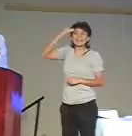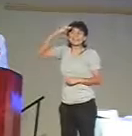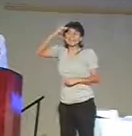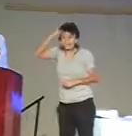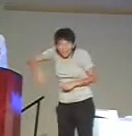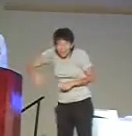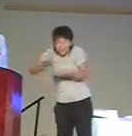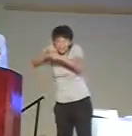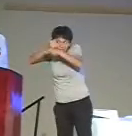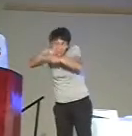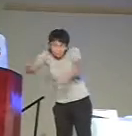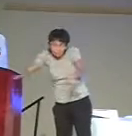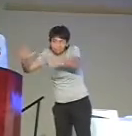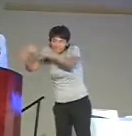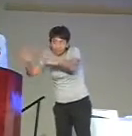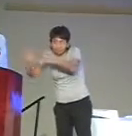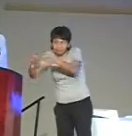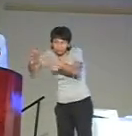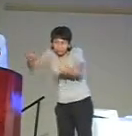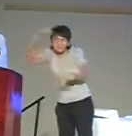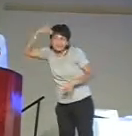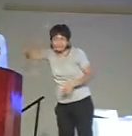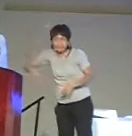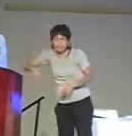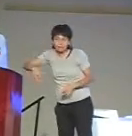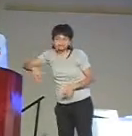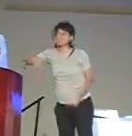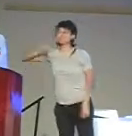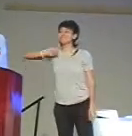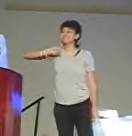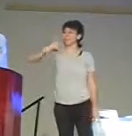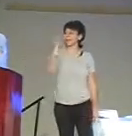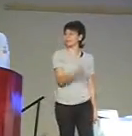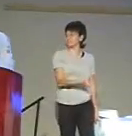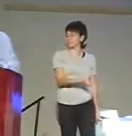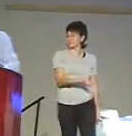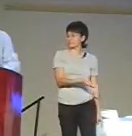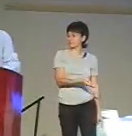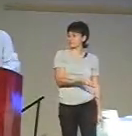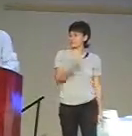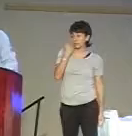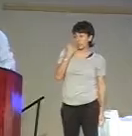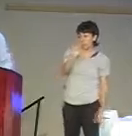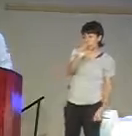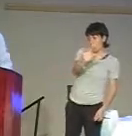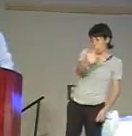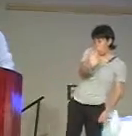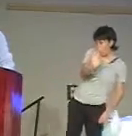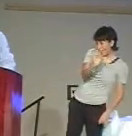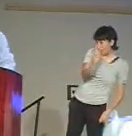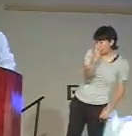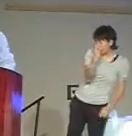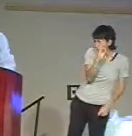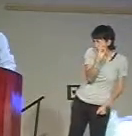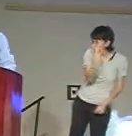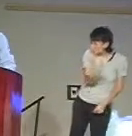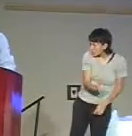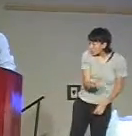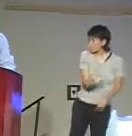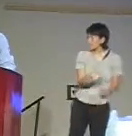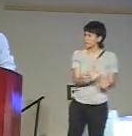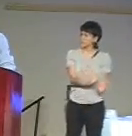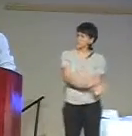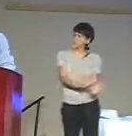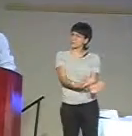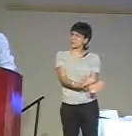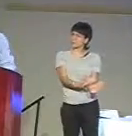de la prueba. Entonces, si tenemos 43%, una de dos, o no estamos invirtiendo